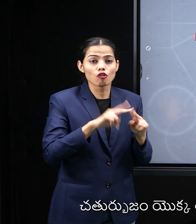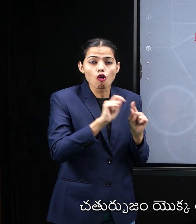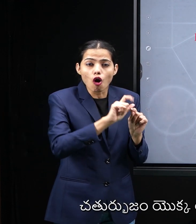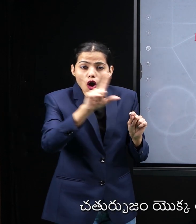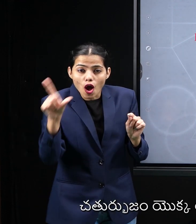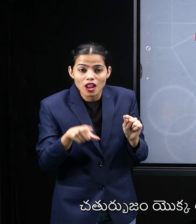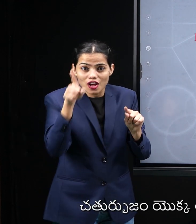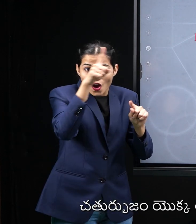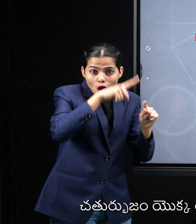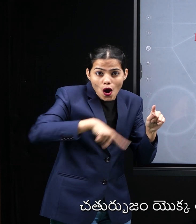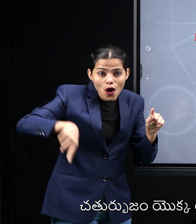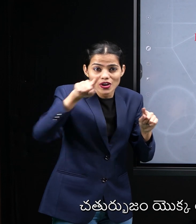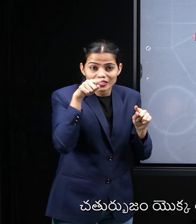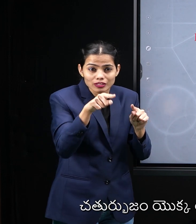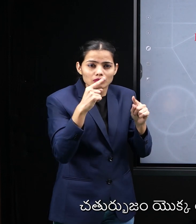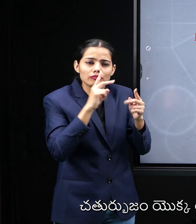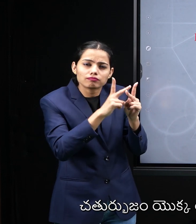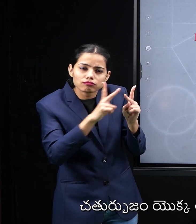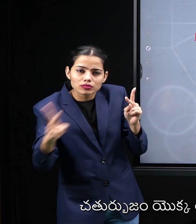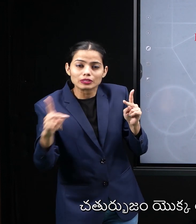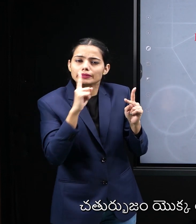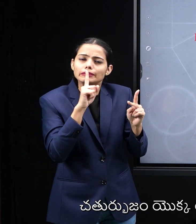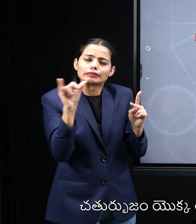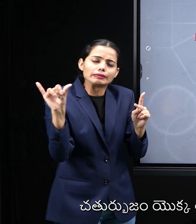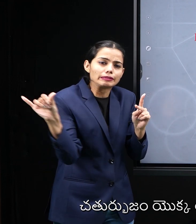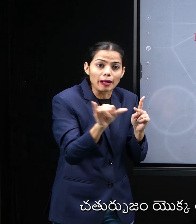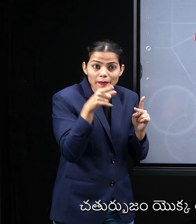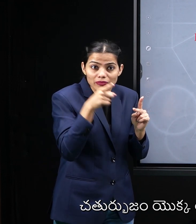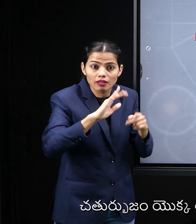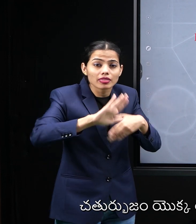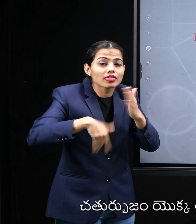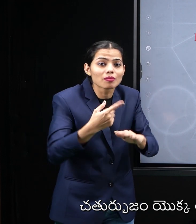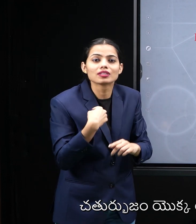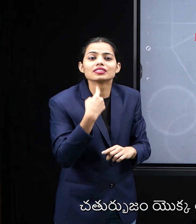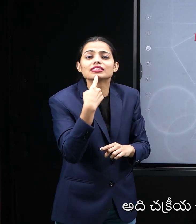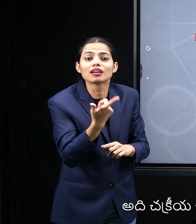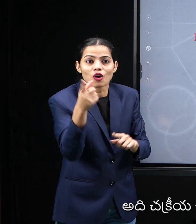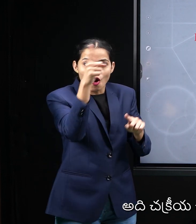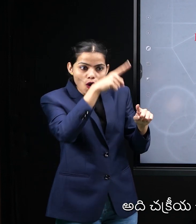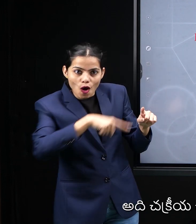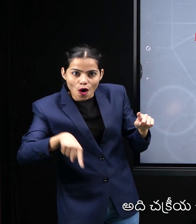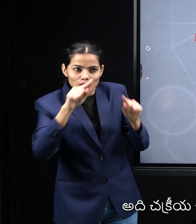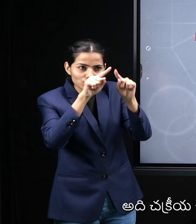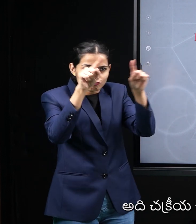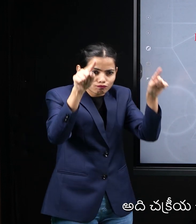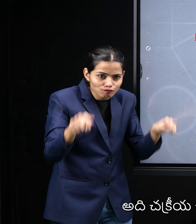చతుర్భుజం యొక్క అన్ని శీర్షాలు ఒక వృత్తంలో వచ్చినట్లయితే అది చక్రీయ చతుర్భుజం